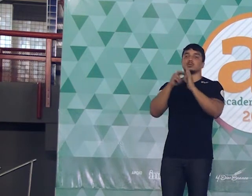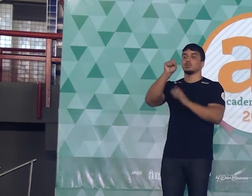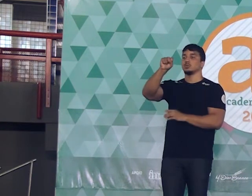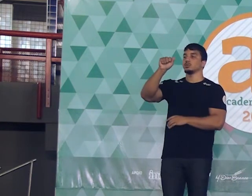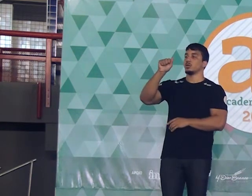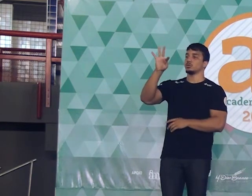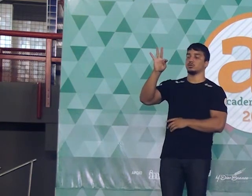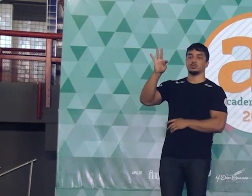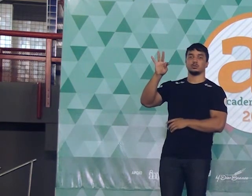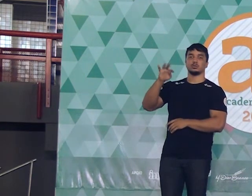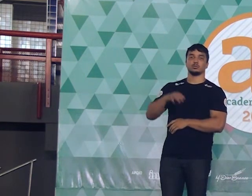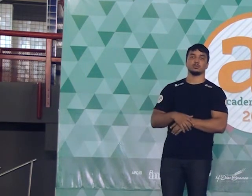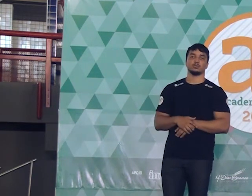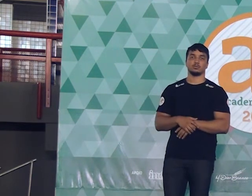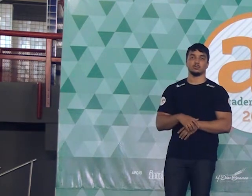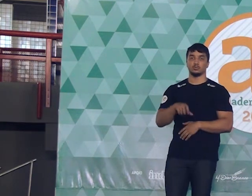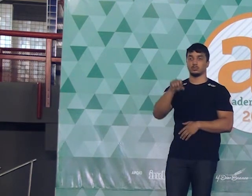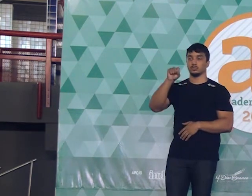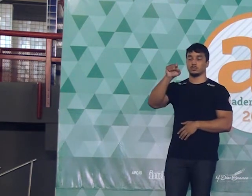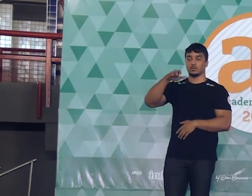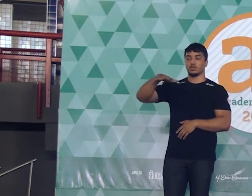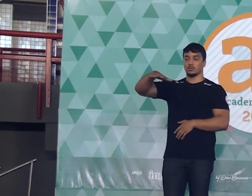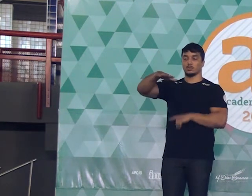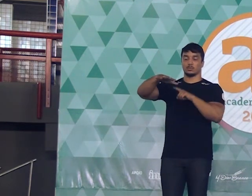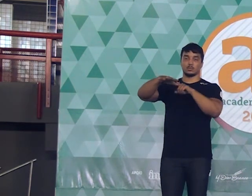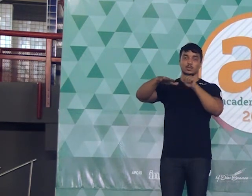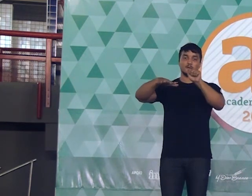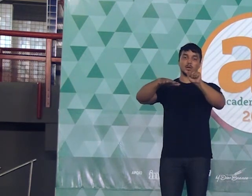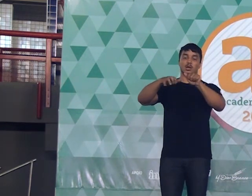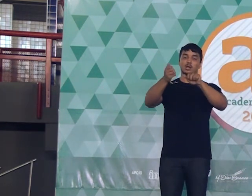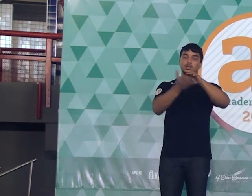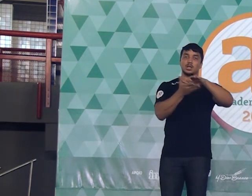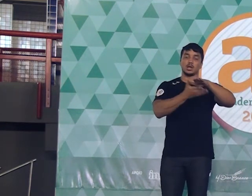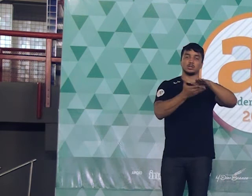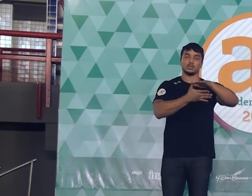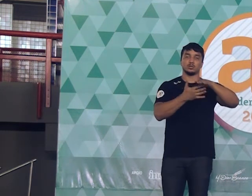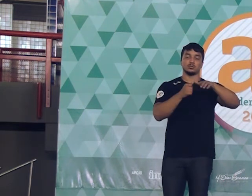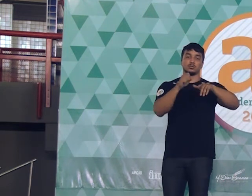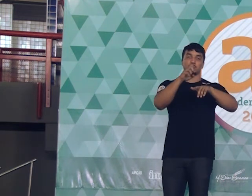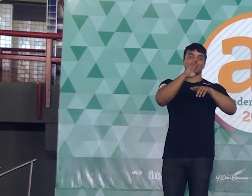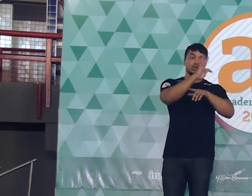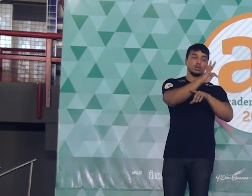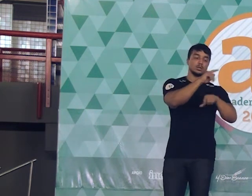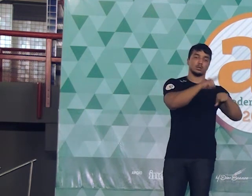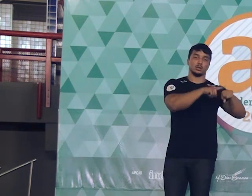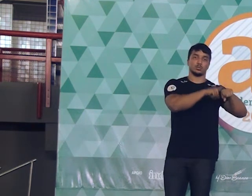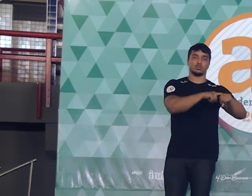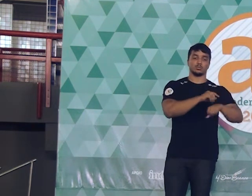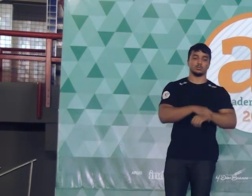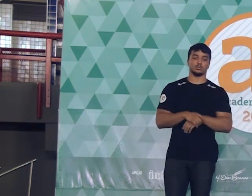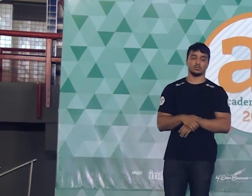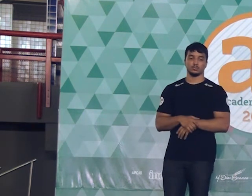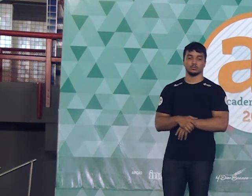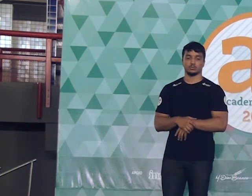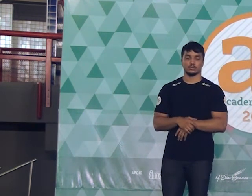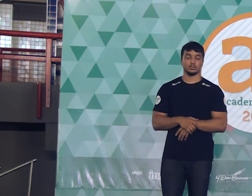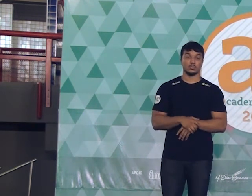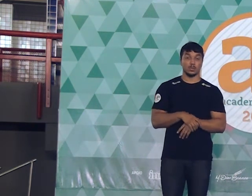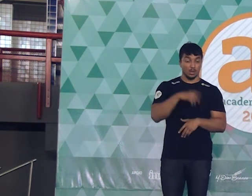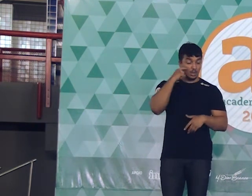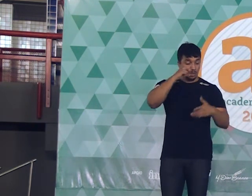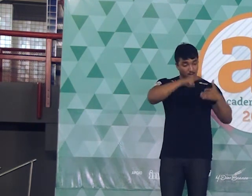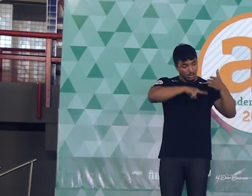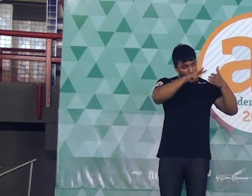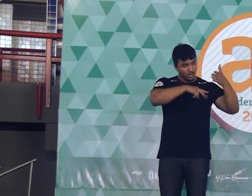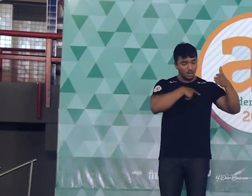SAT. S de espaço, A de aceleração, T de tempo. Você leu a